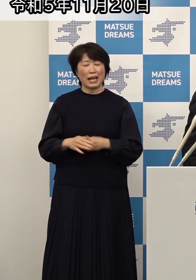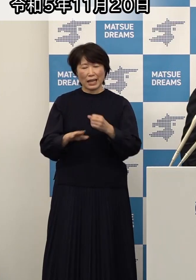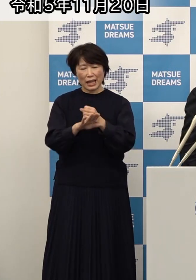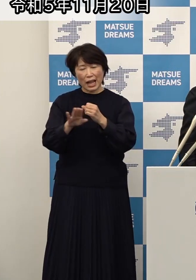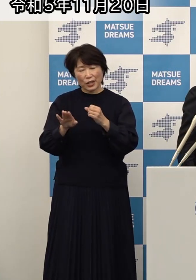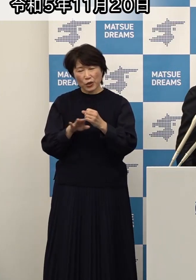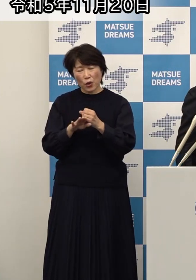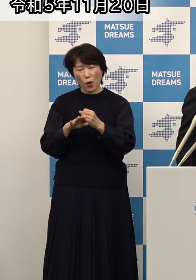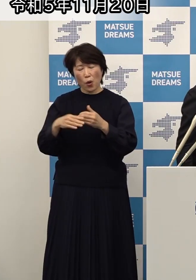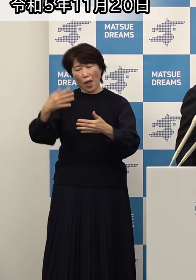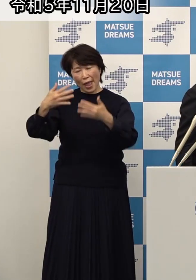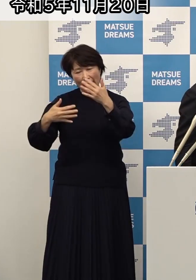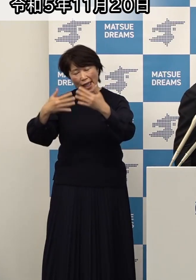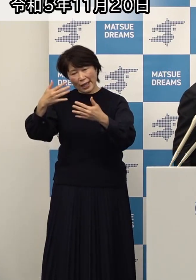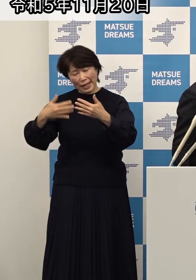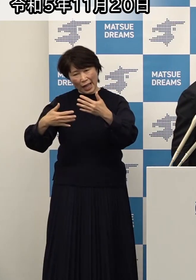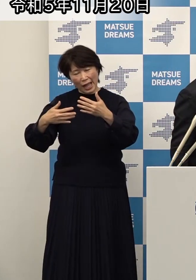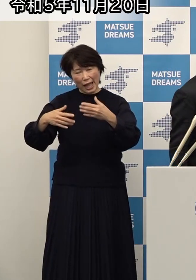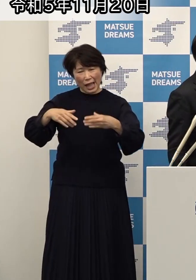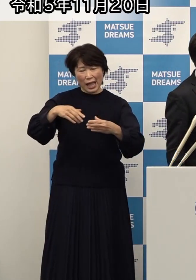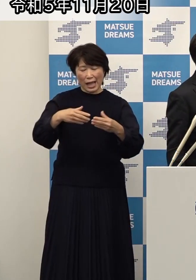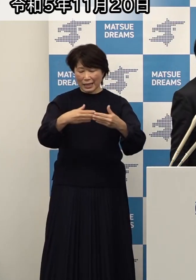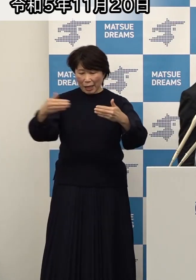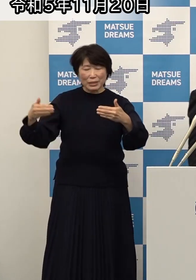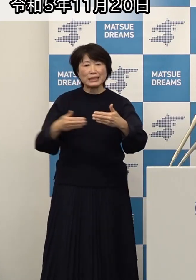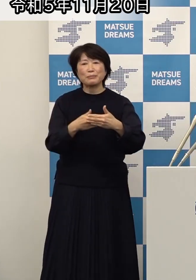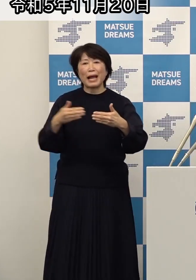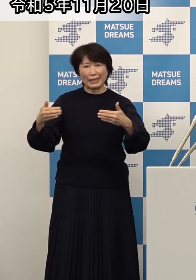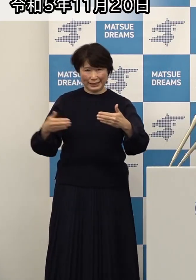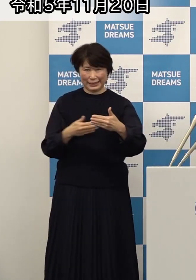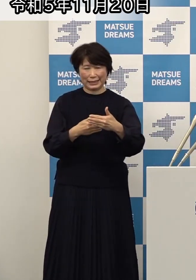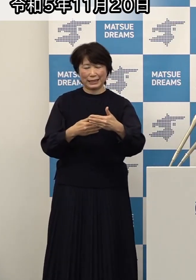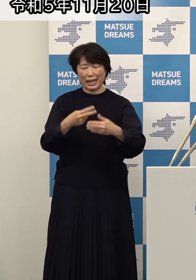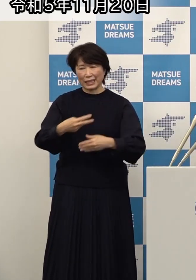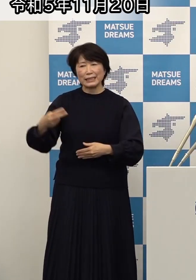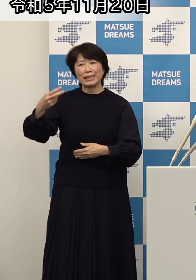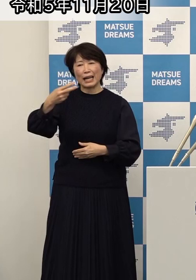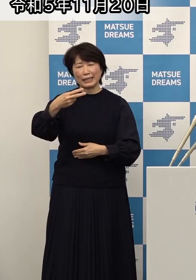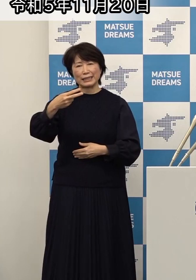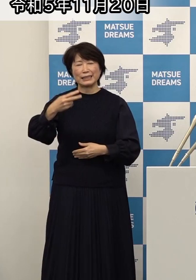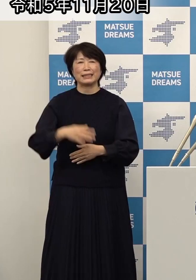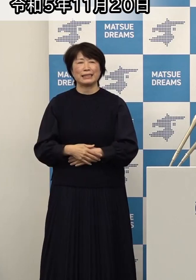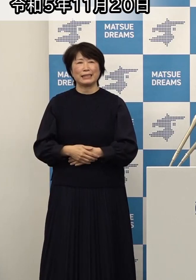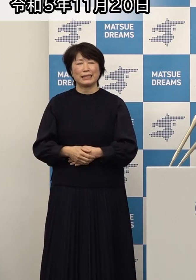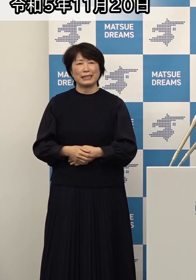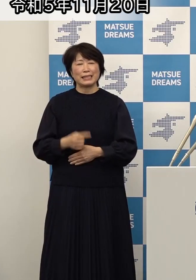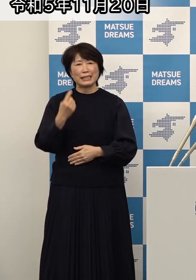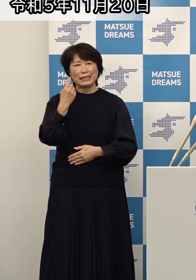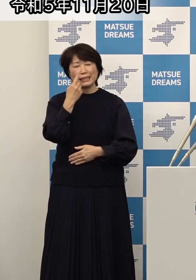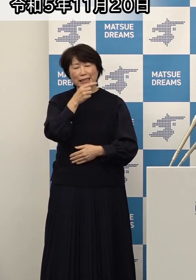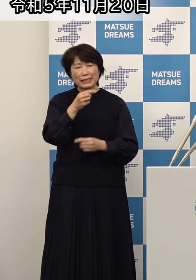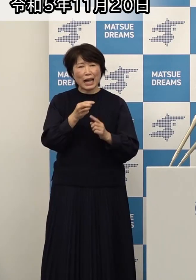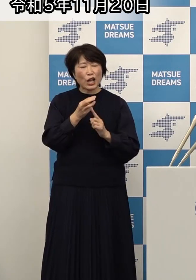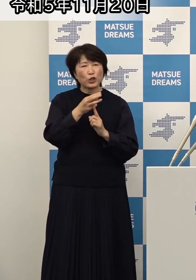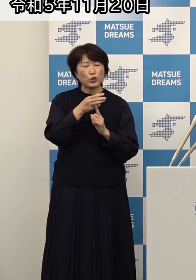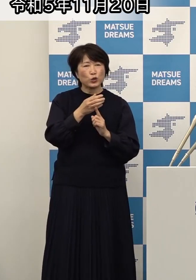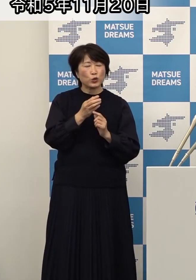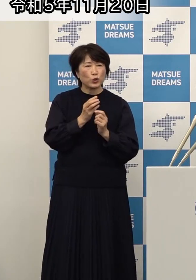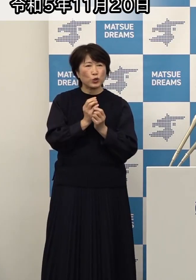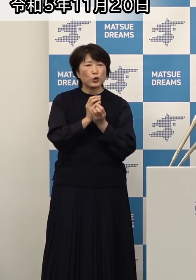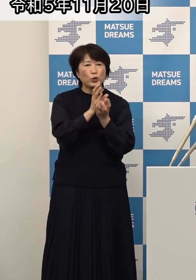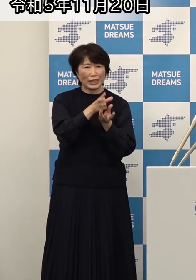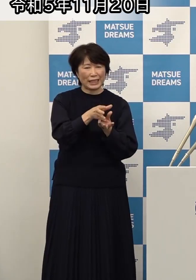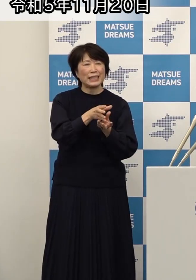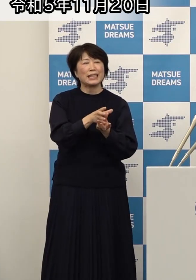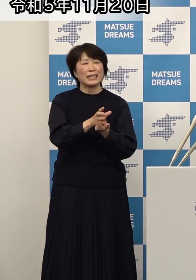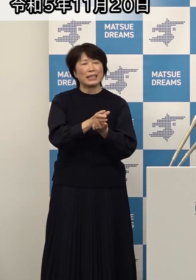映、これは2階の会議室でやっております。白百合保育園、白百合第二保育園の園児の皆さんの作品